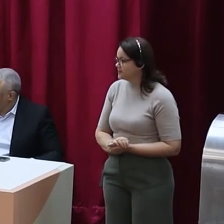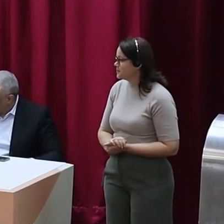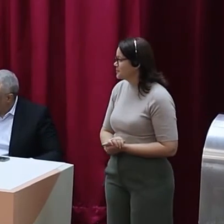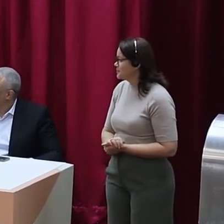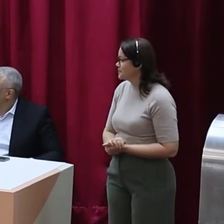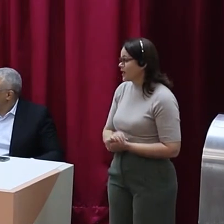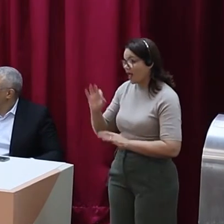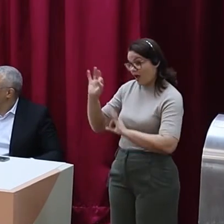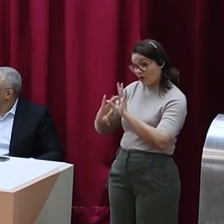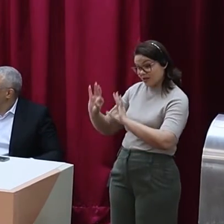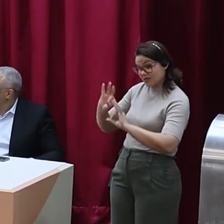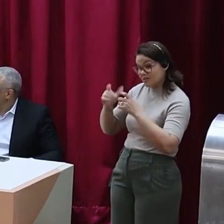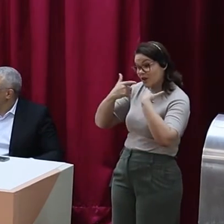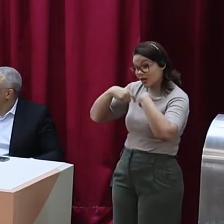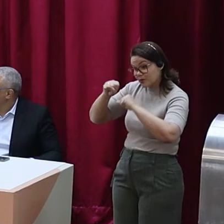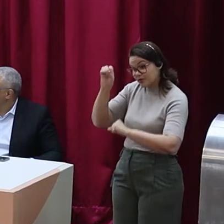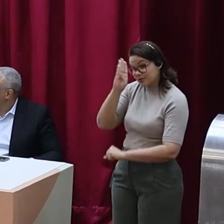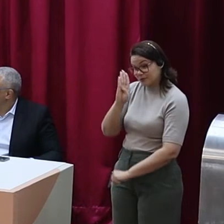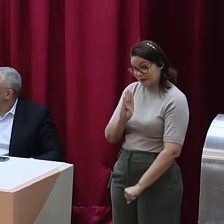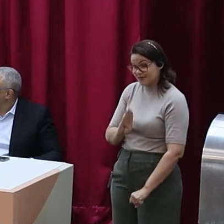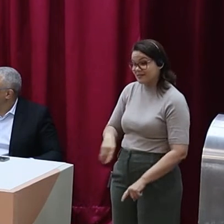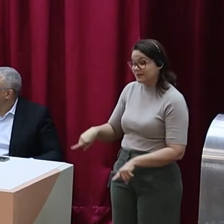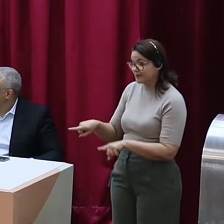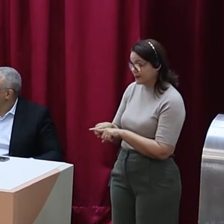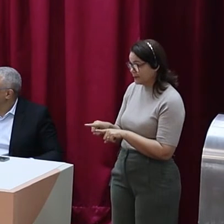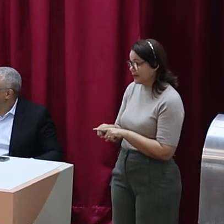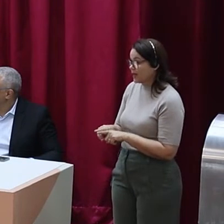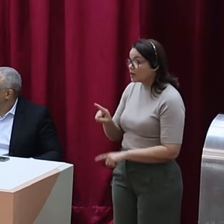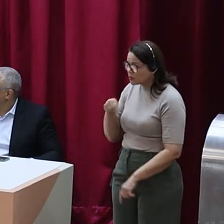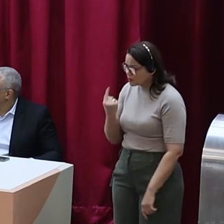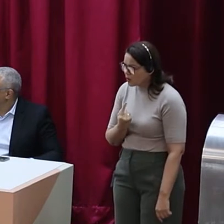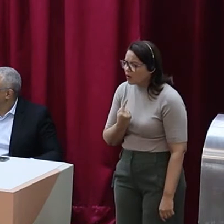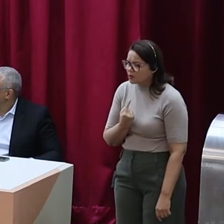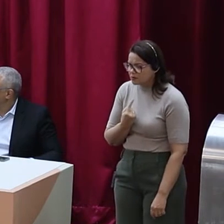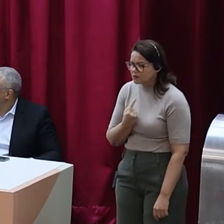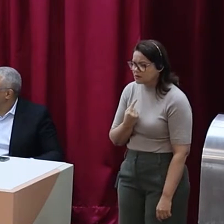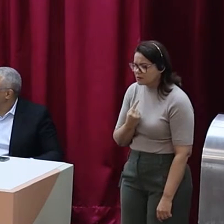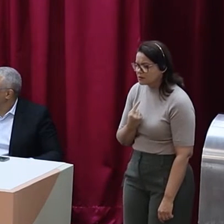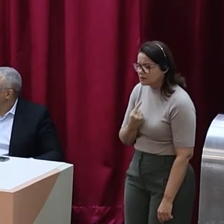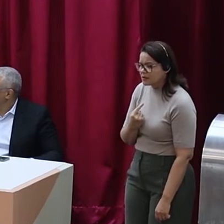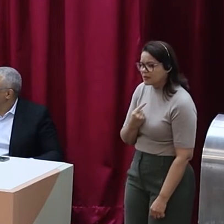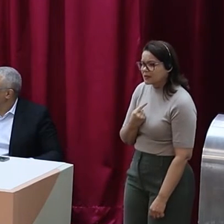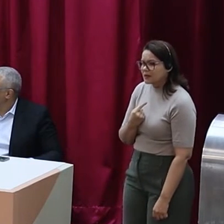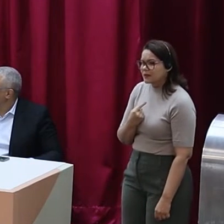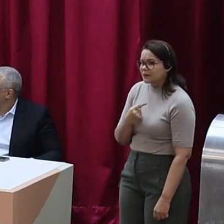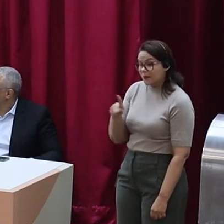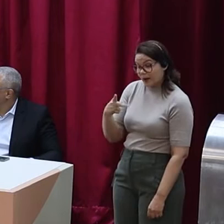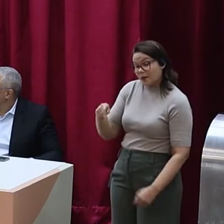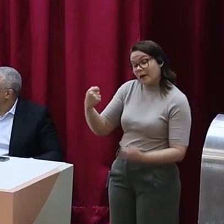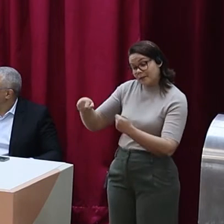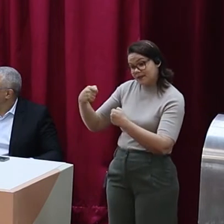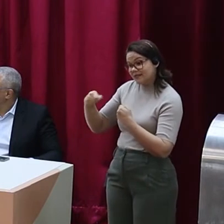Organización Lingüística Aplicada de Brasil. Les necesitamos en Paraguay, gracias por esa mano solidaria que siempre nos